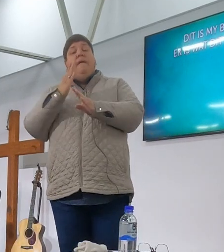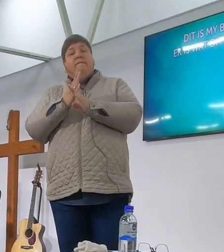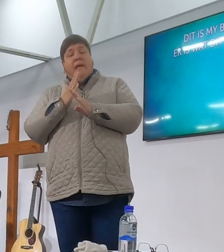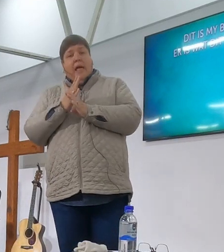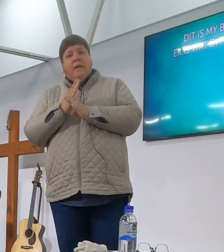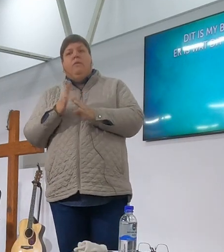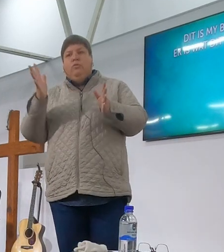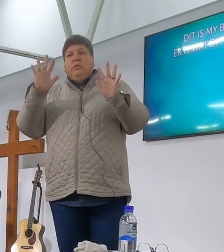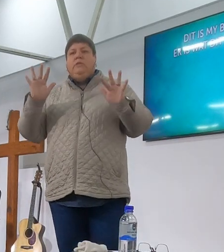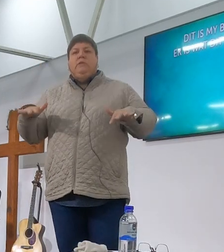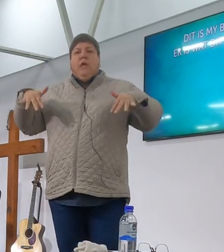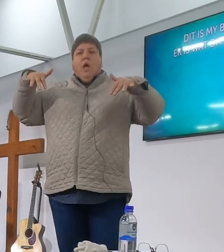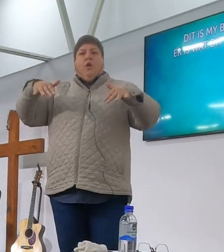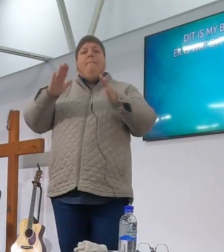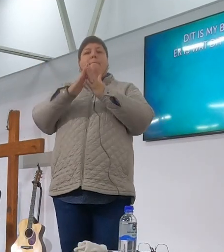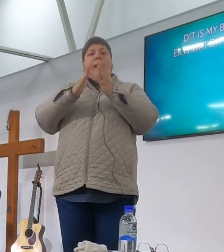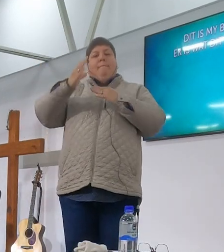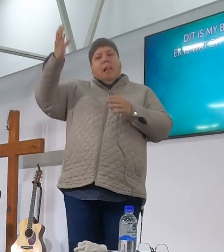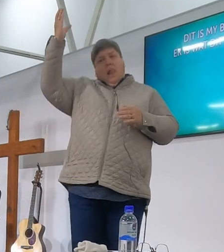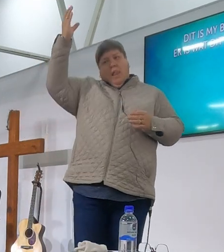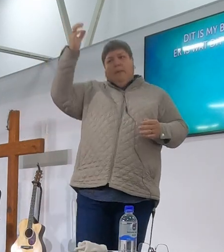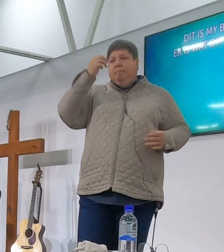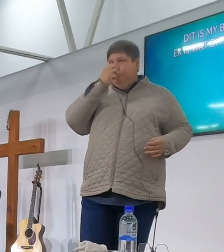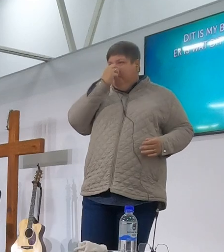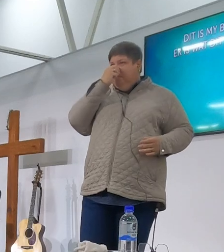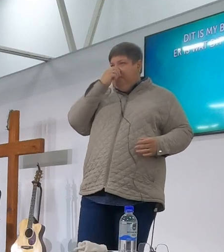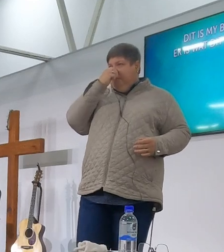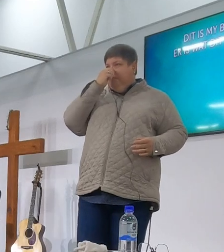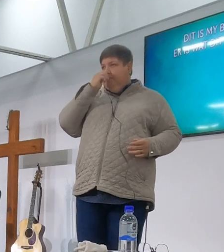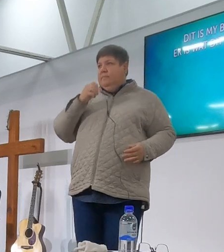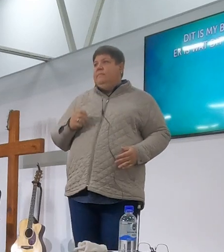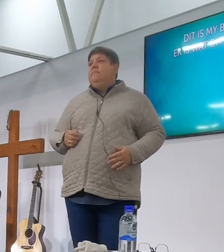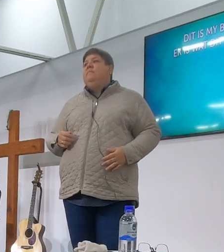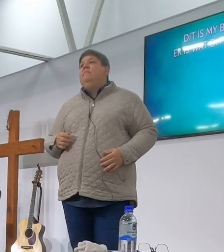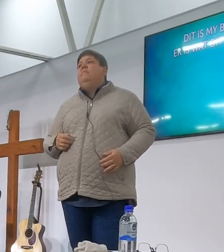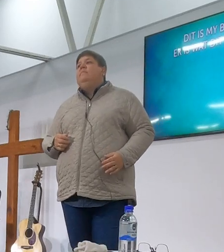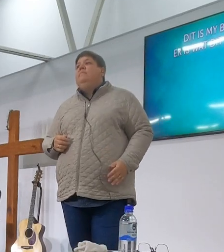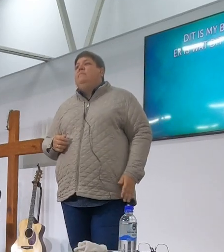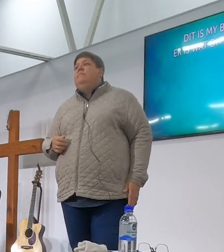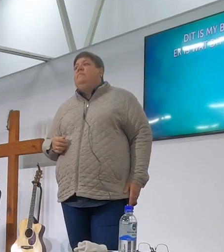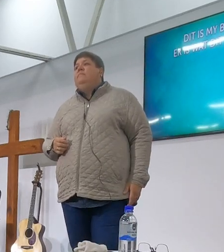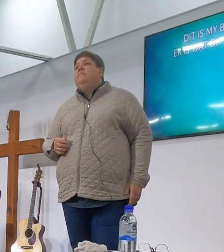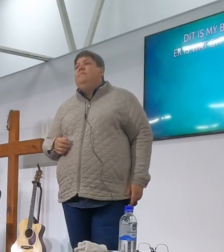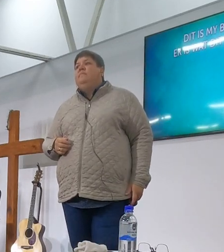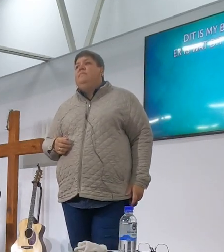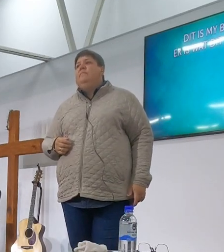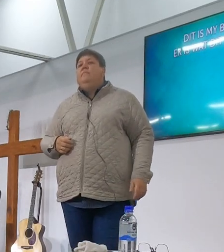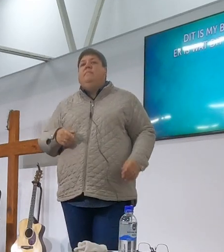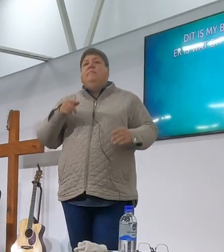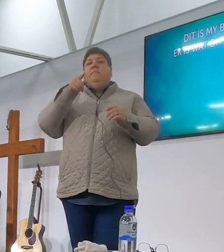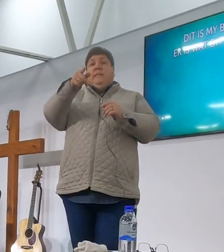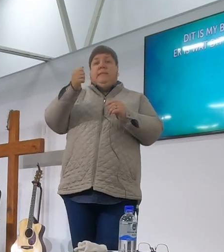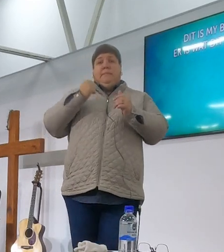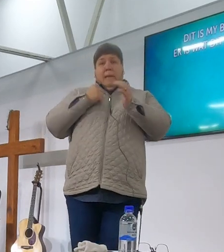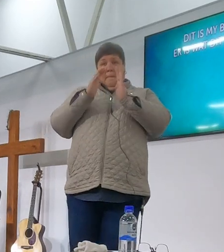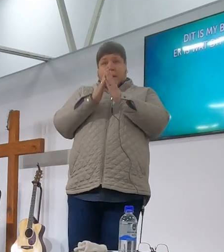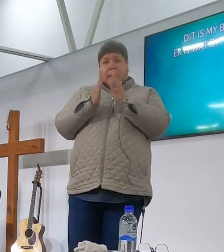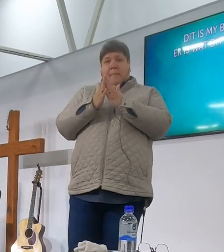daai noot, kom ons staan op en ons hou ons Bybels lekker hoog in die lug. Staan saam met my op en dan gaan jy lekker hard saam met my sê, dit is my